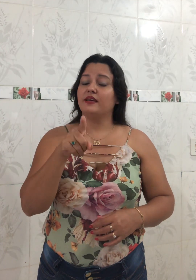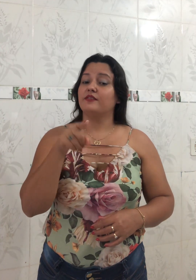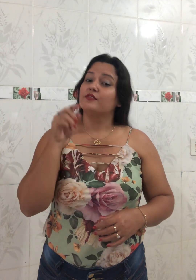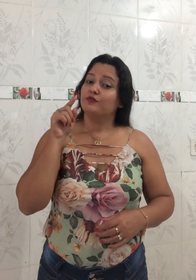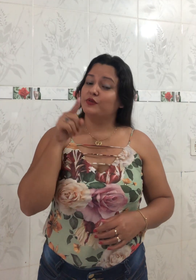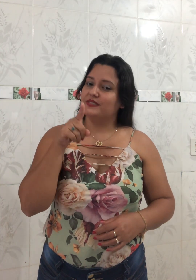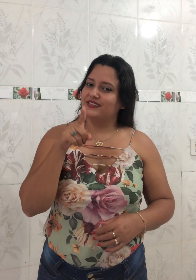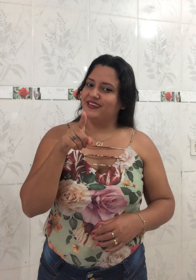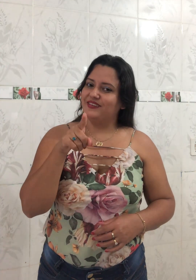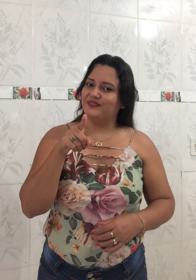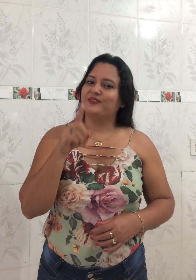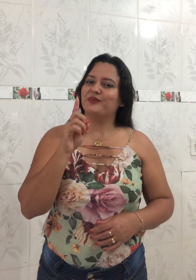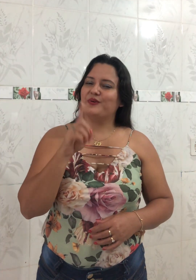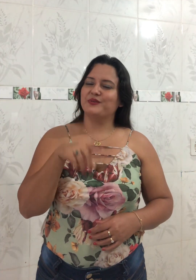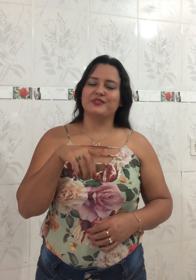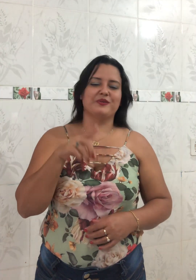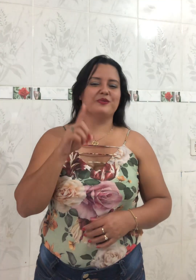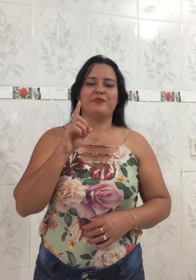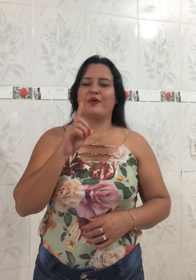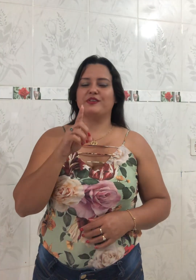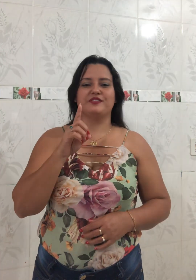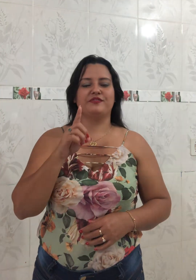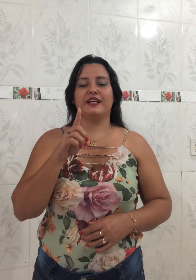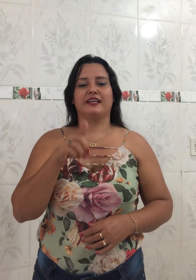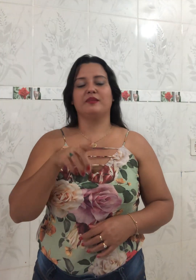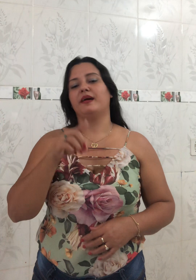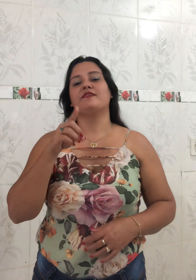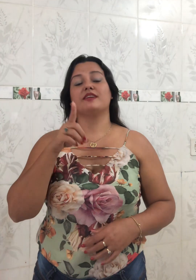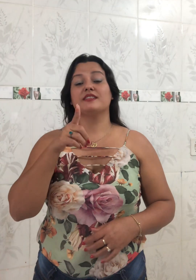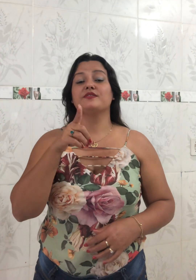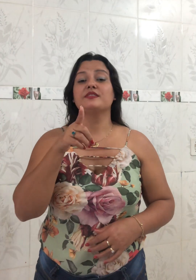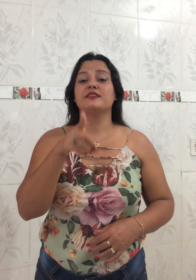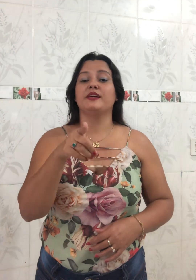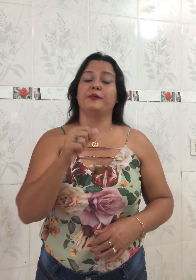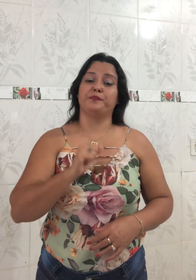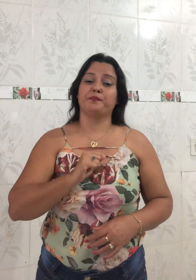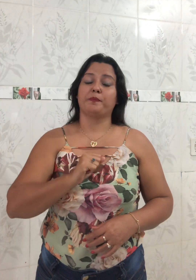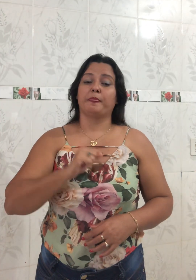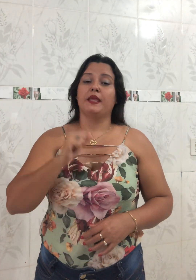Você ou pode ficar também a frase você